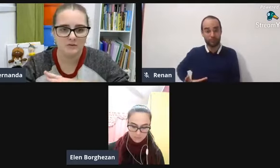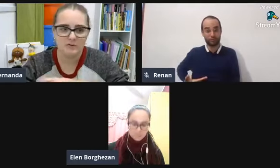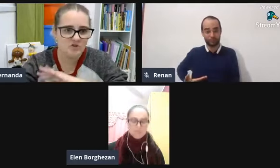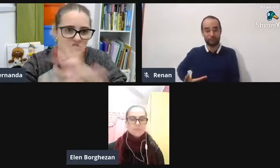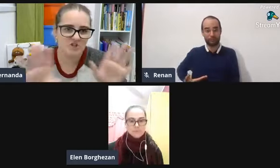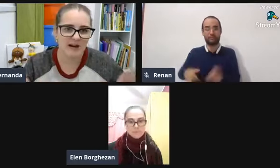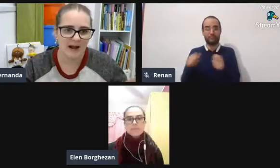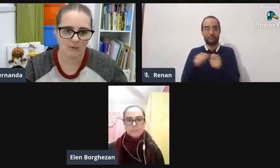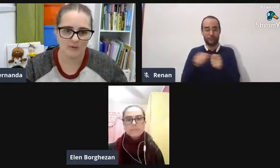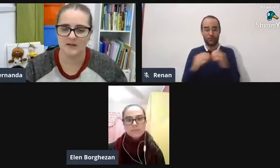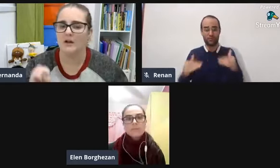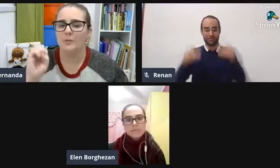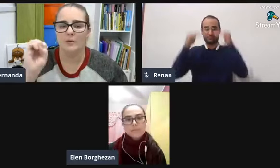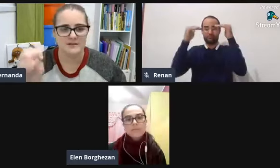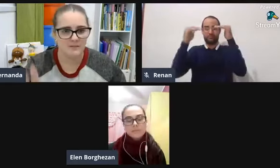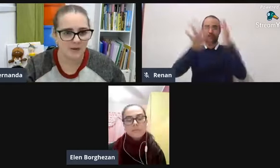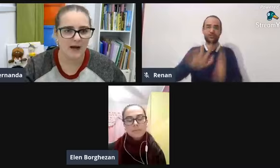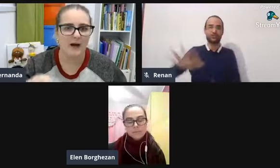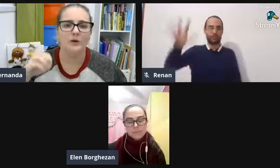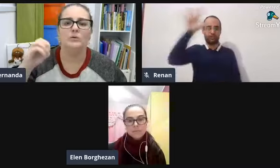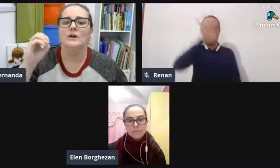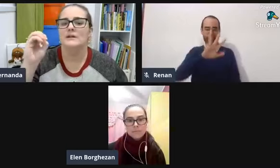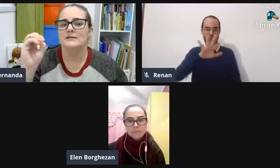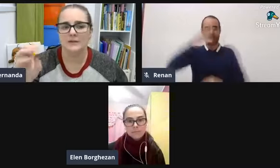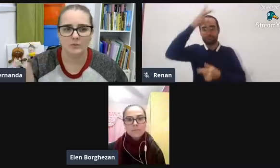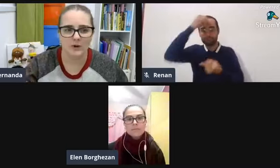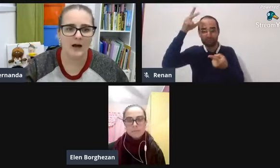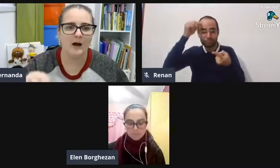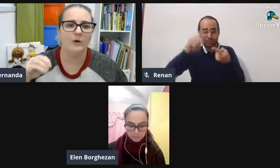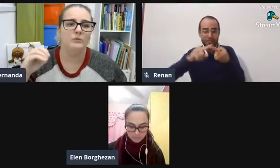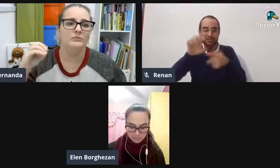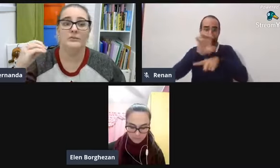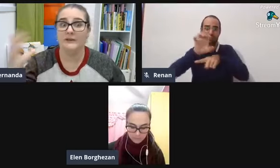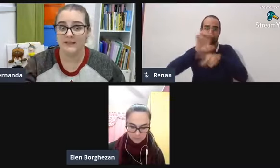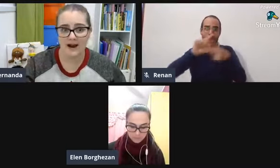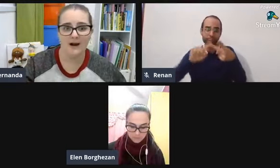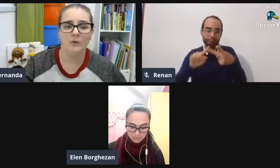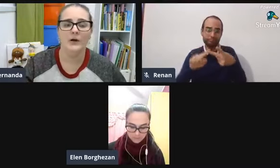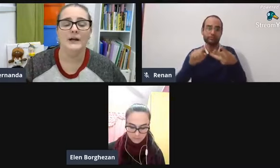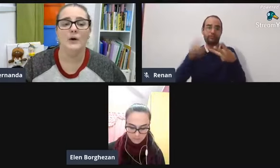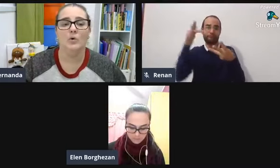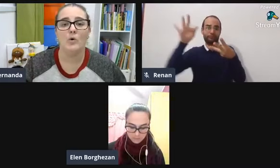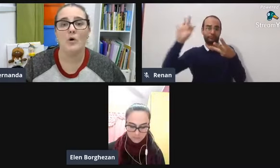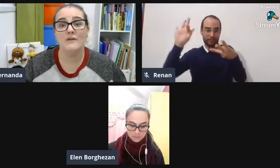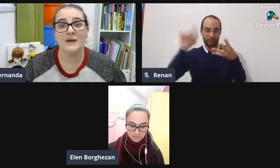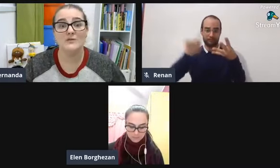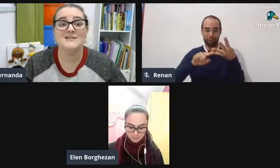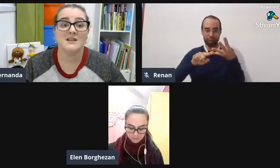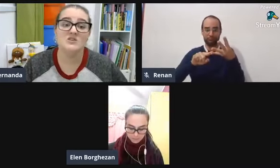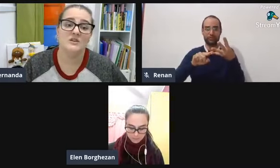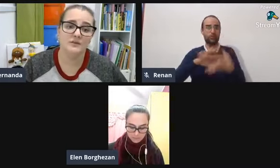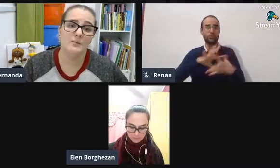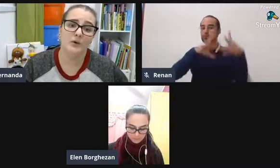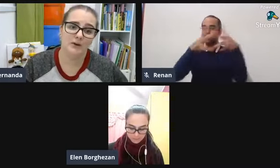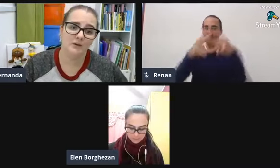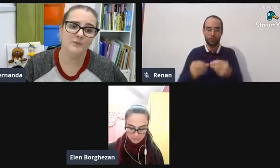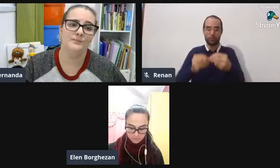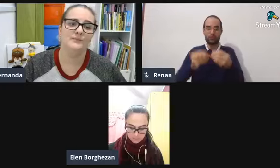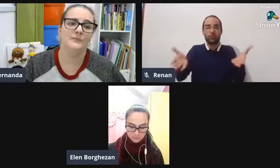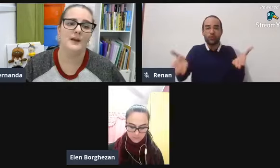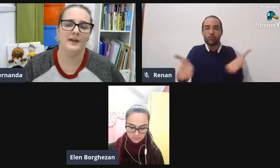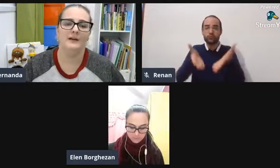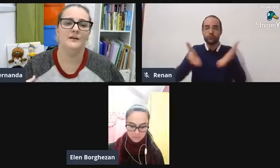nível de geral, assim, municipal, estadual, federal, o governo incentiva